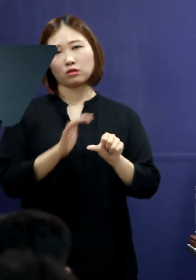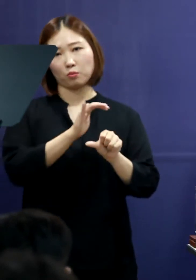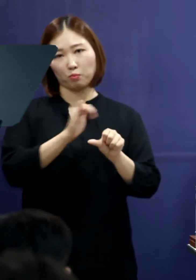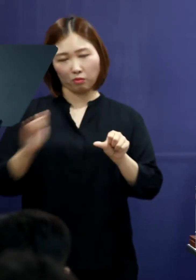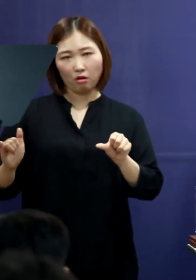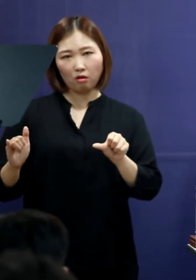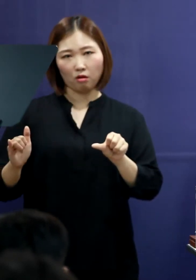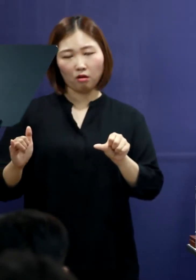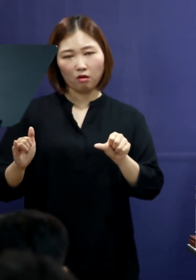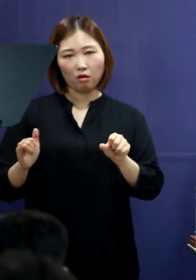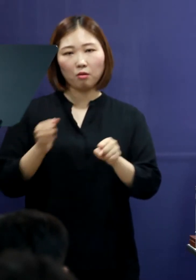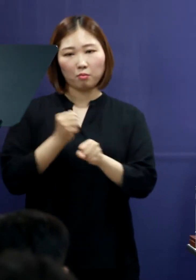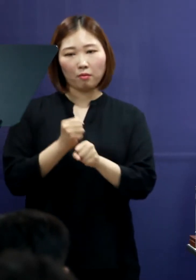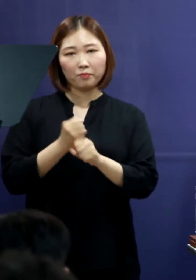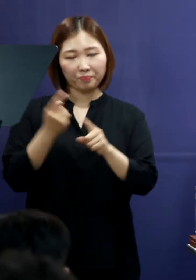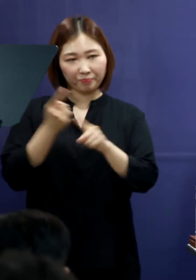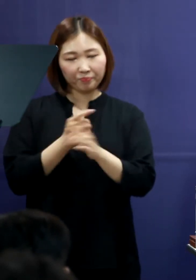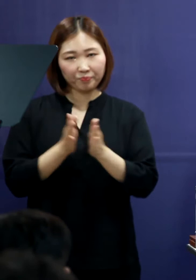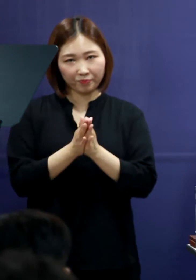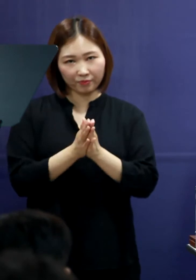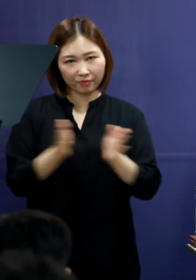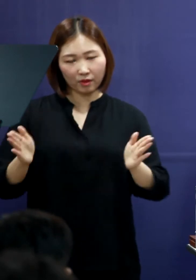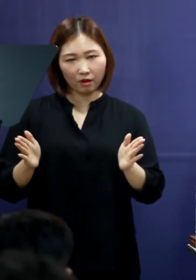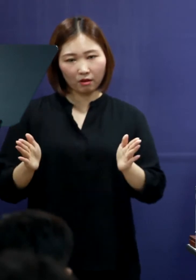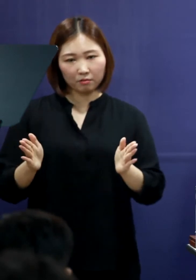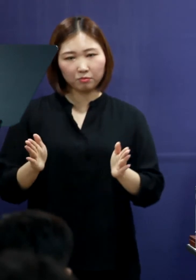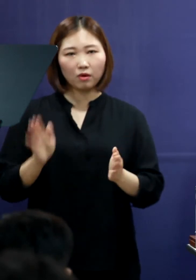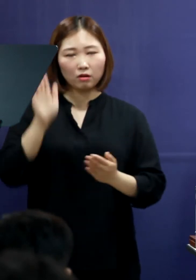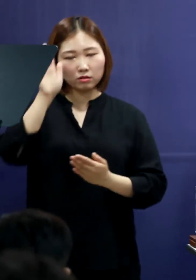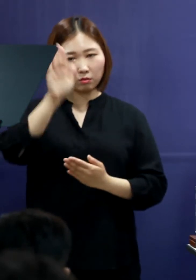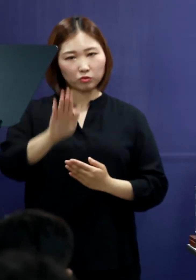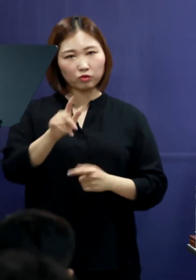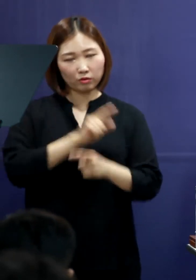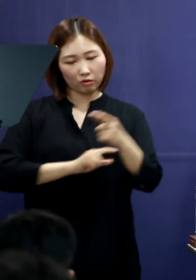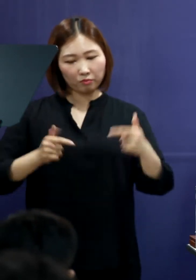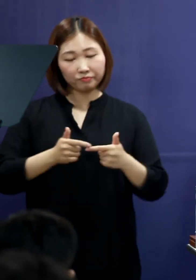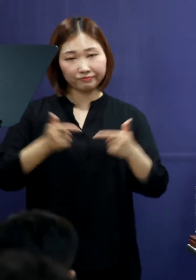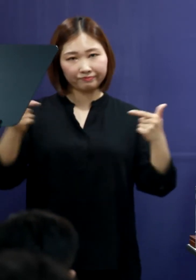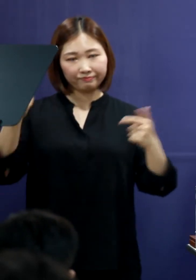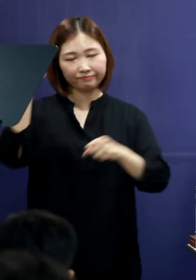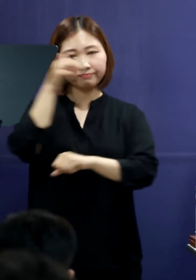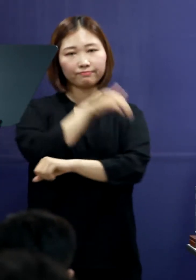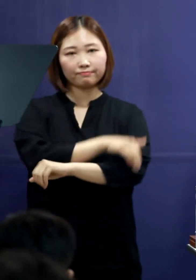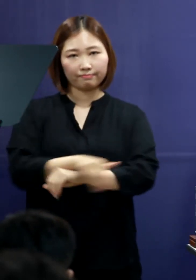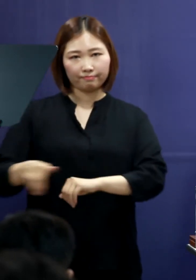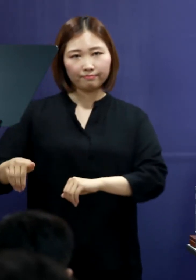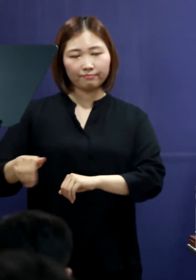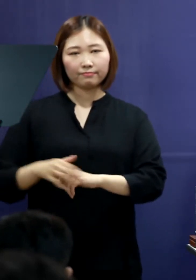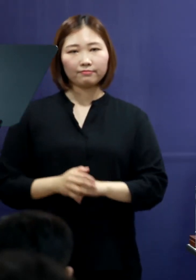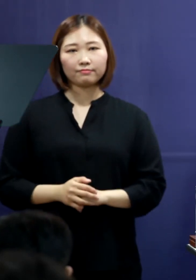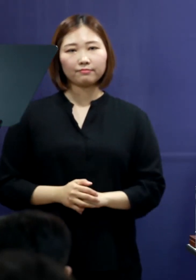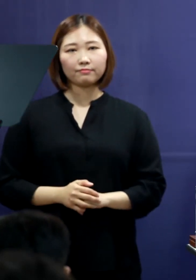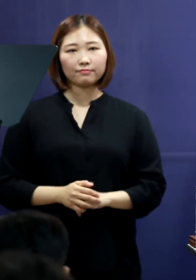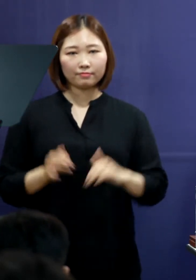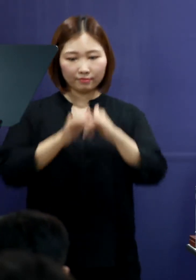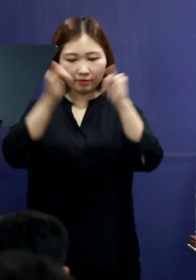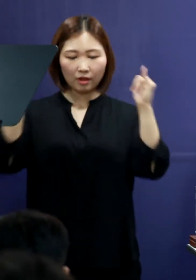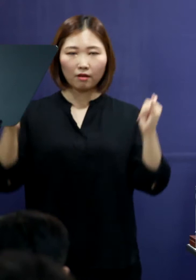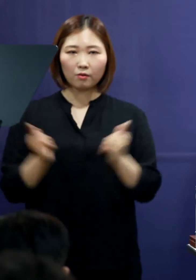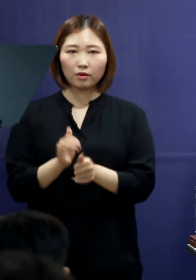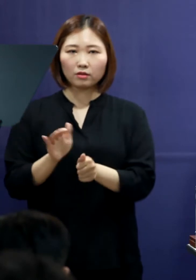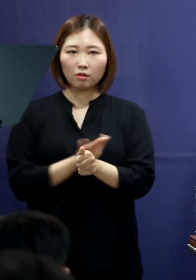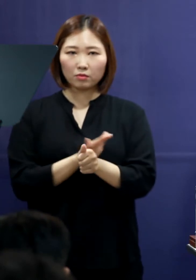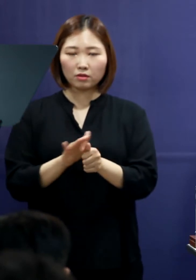아마 추후에 점차 확충해 나갈 계획으로 있습니다. 그리고 사회서비스원